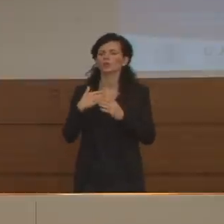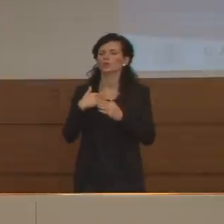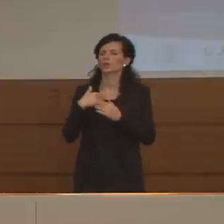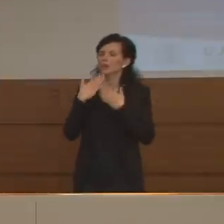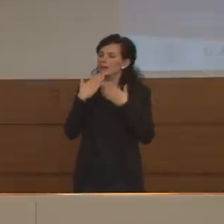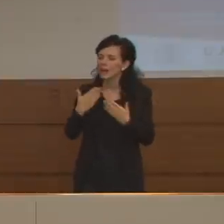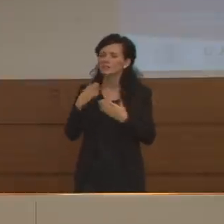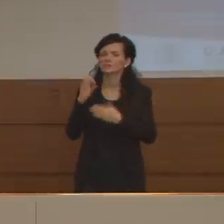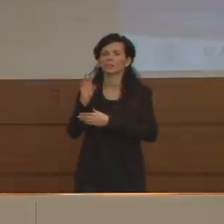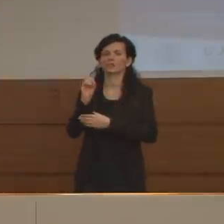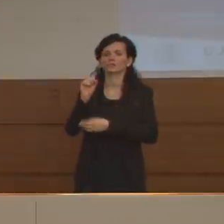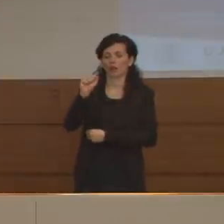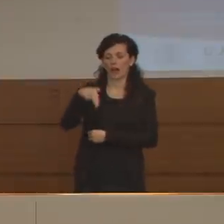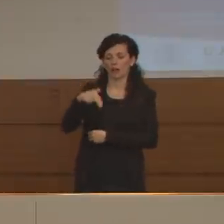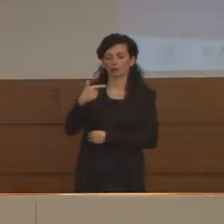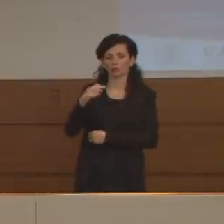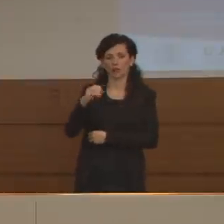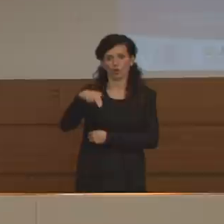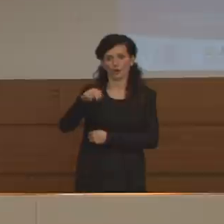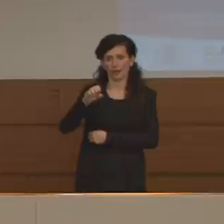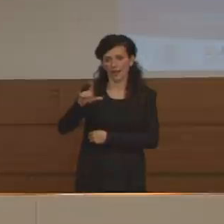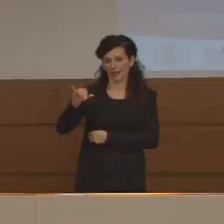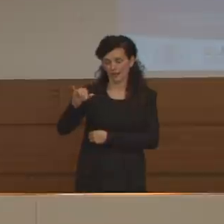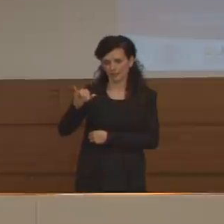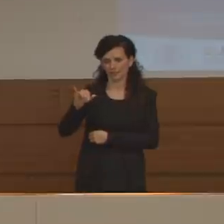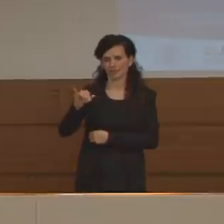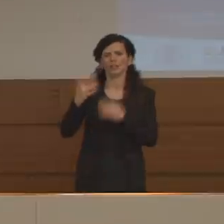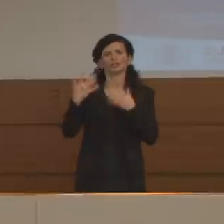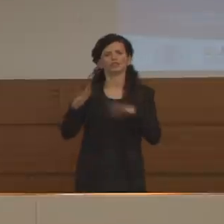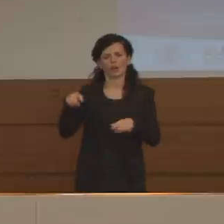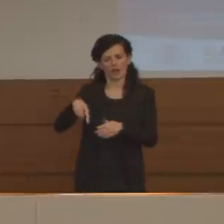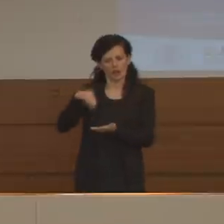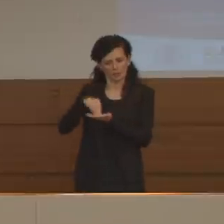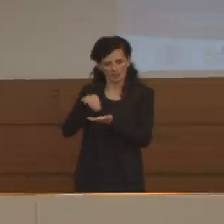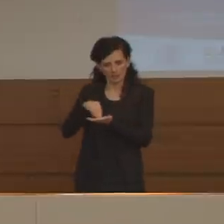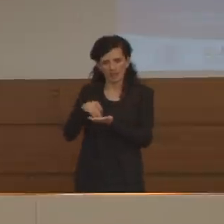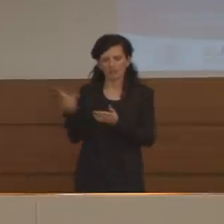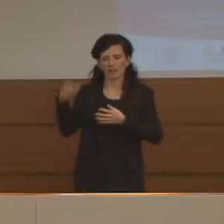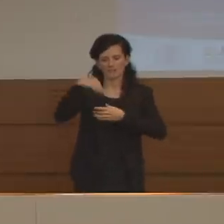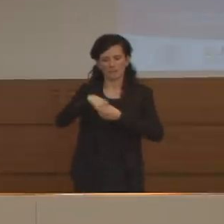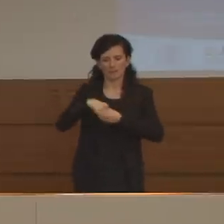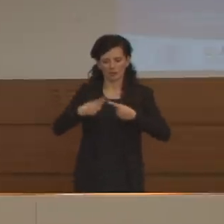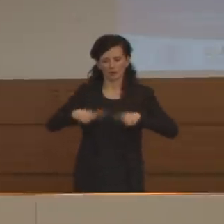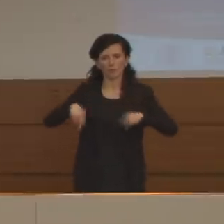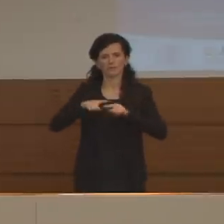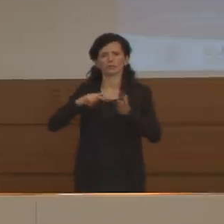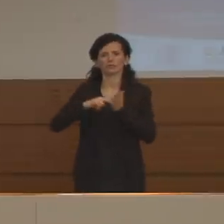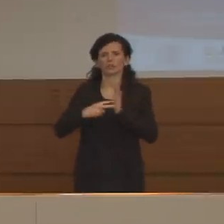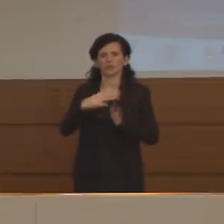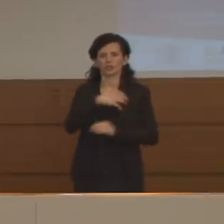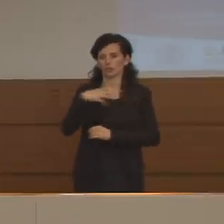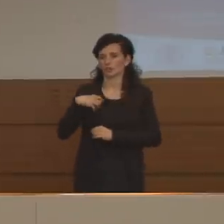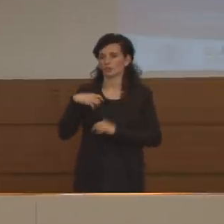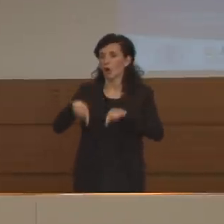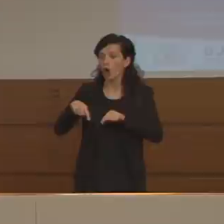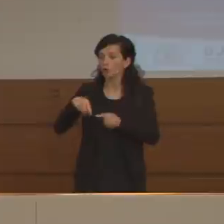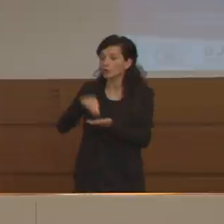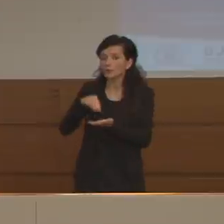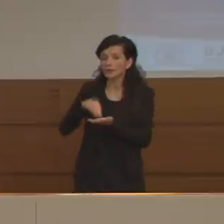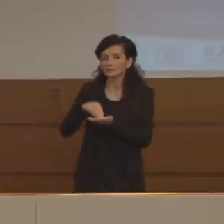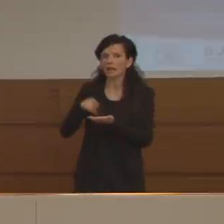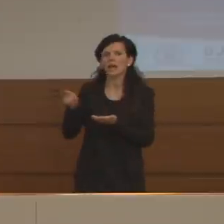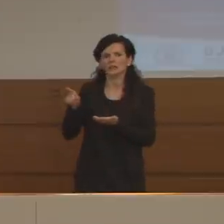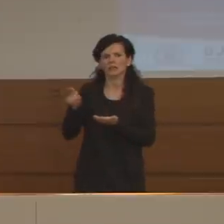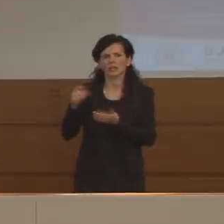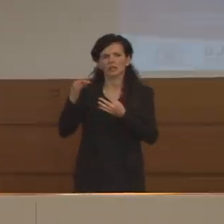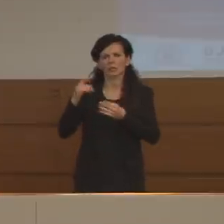perché è stato qui insieme a me fa parte del comitato tecnico scientifico oggi mi accompagna e quindi una voce autorevole